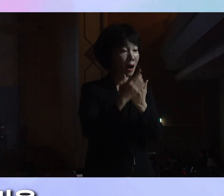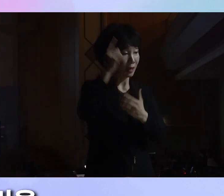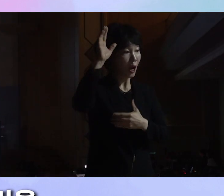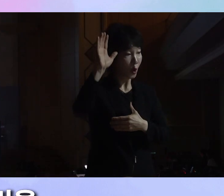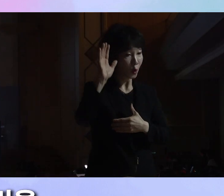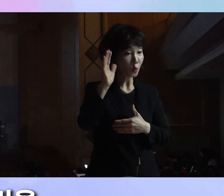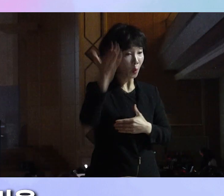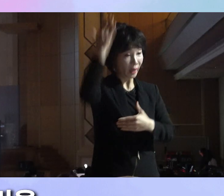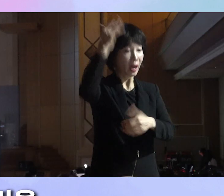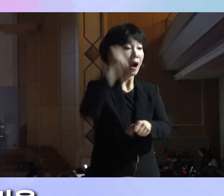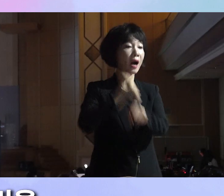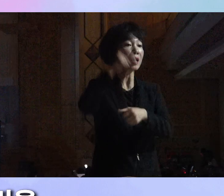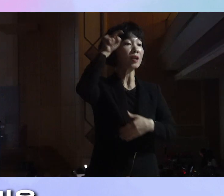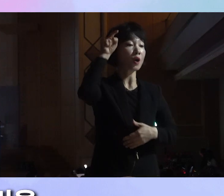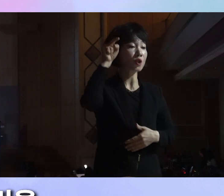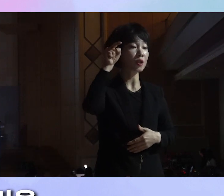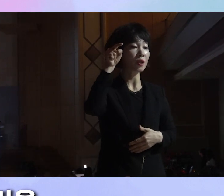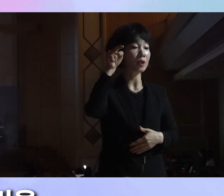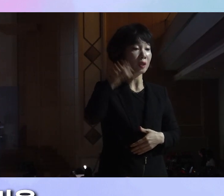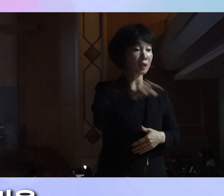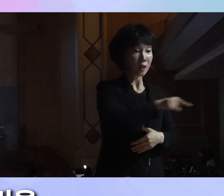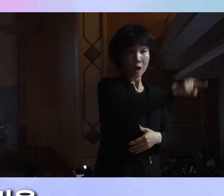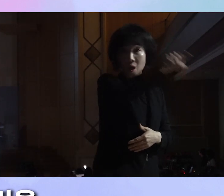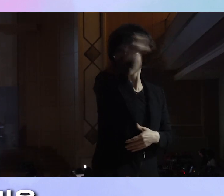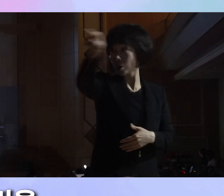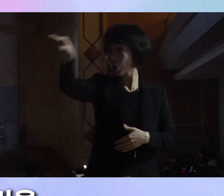하나 되게 하는 것을